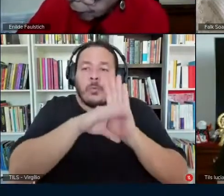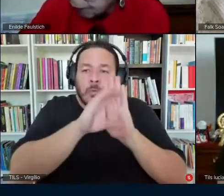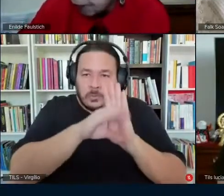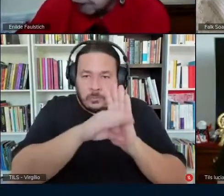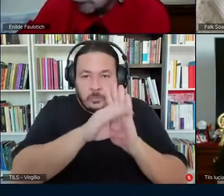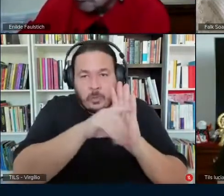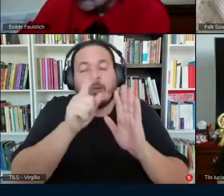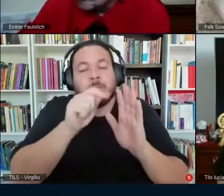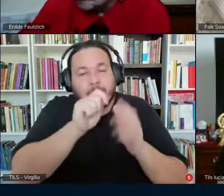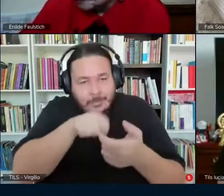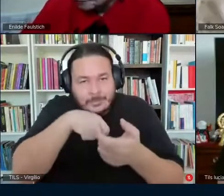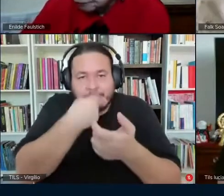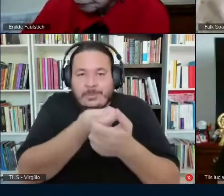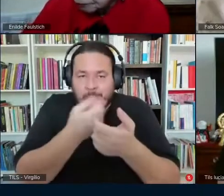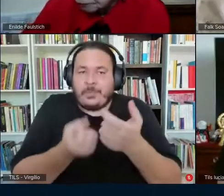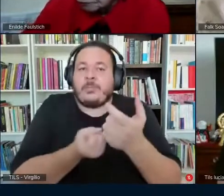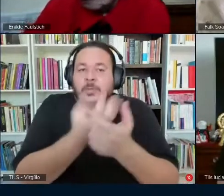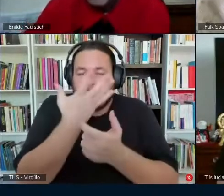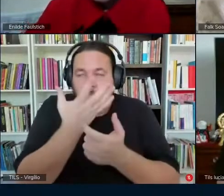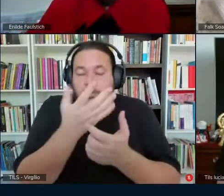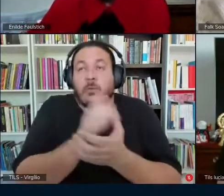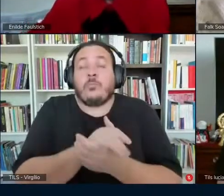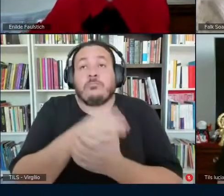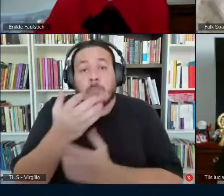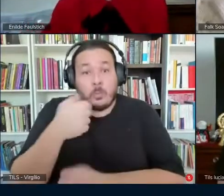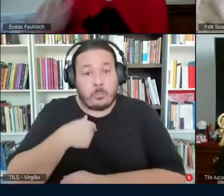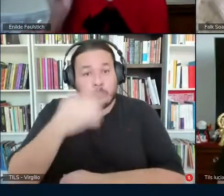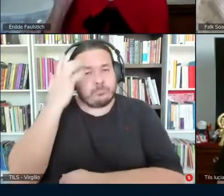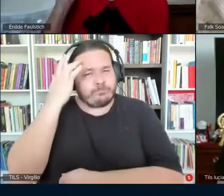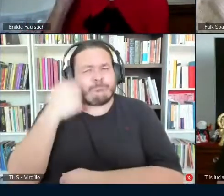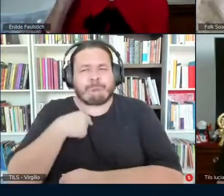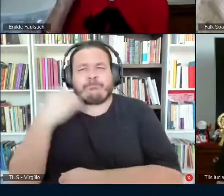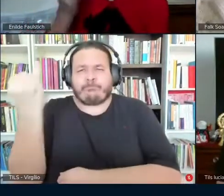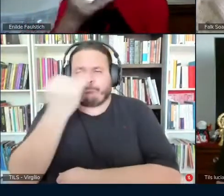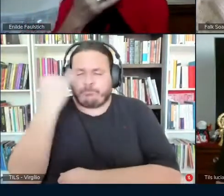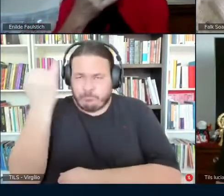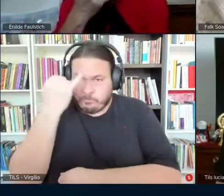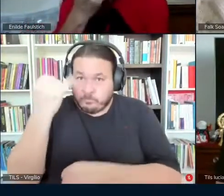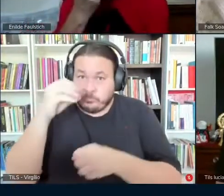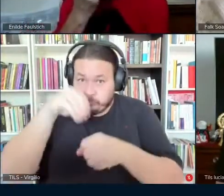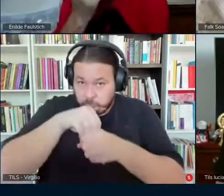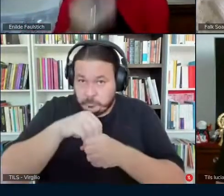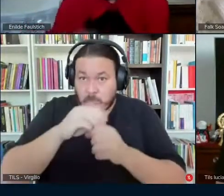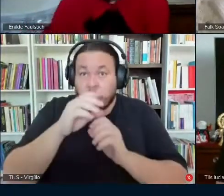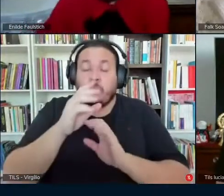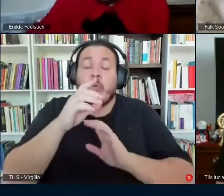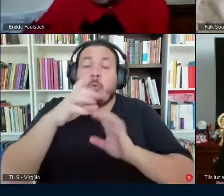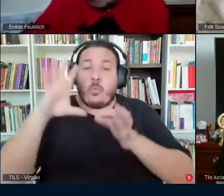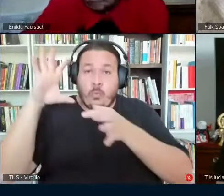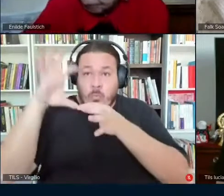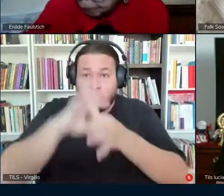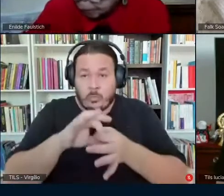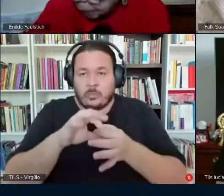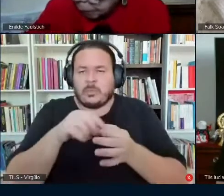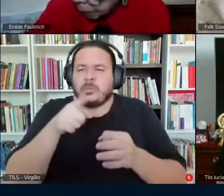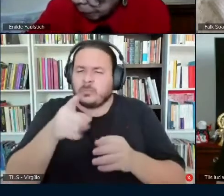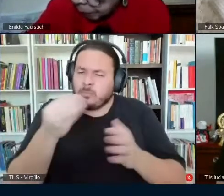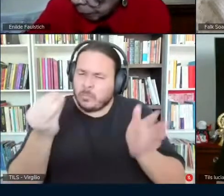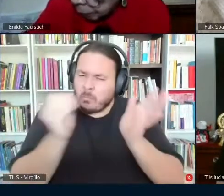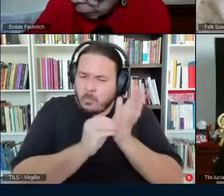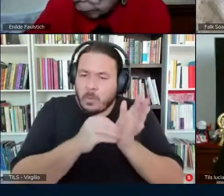sinais-termos? Eu acho que é muito importante que você, nesse contexto, insira que um